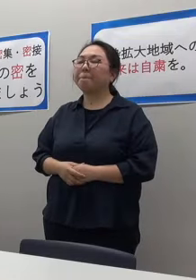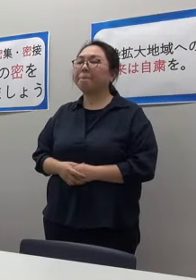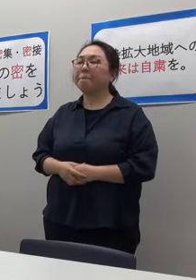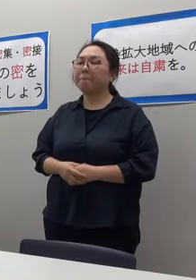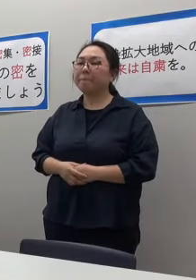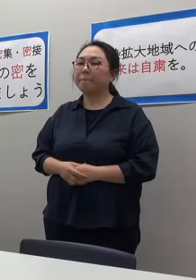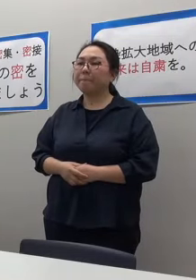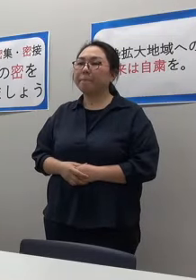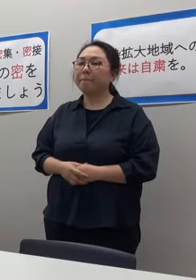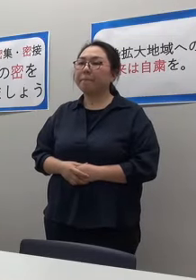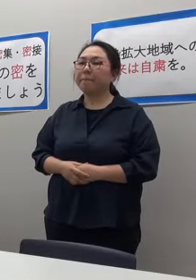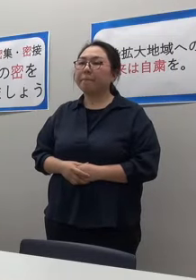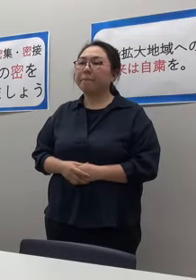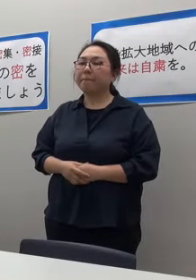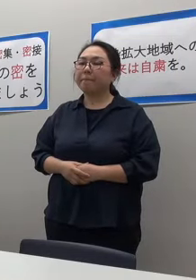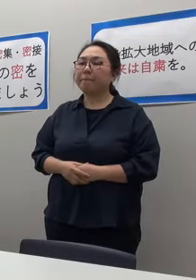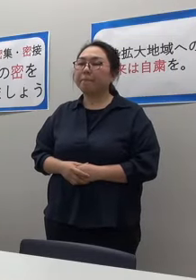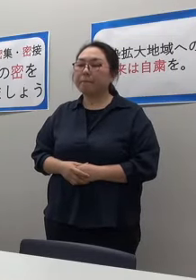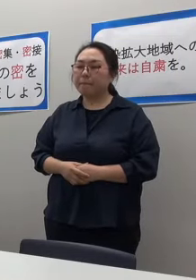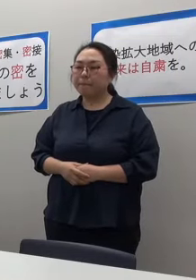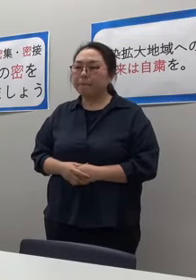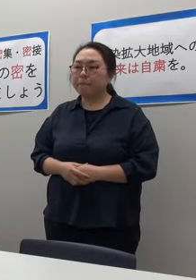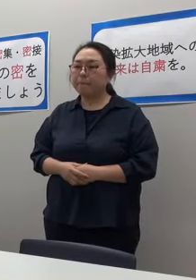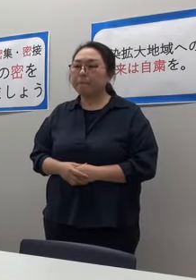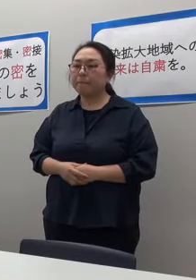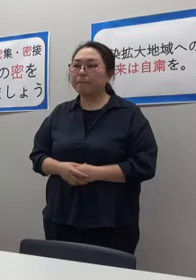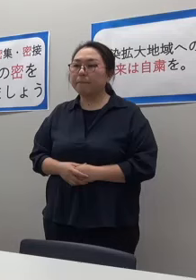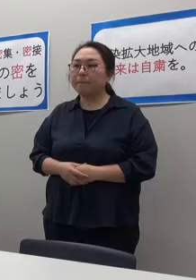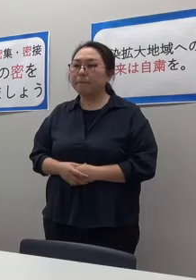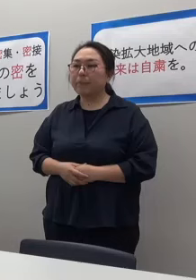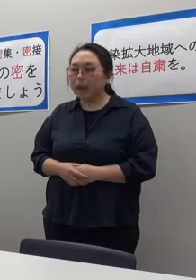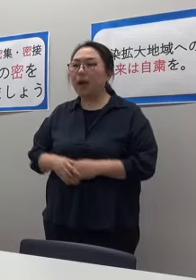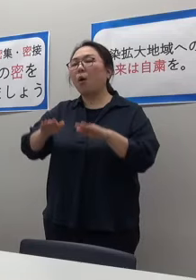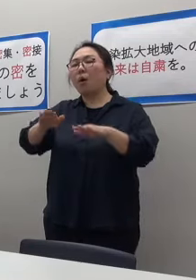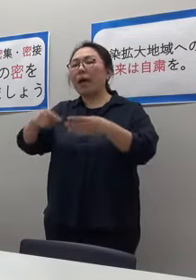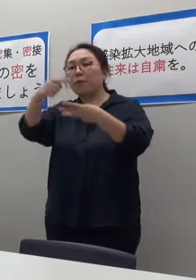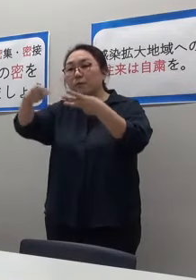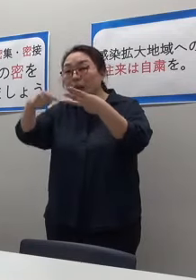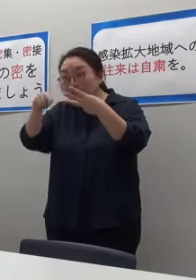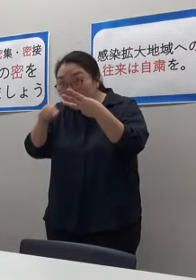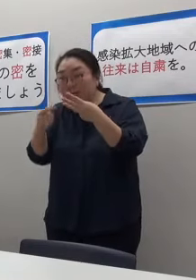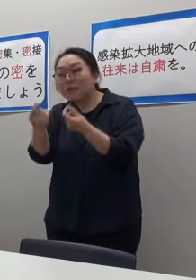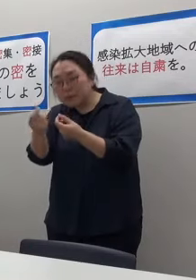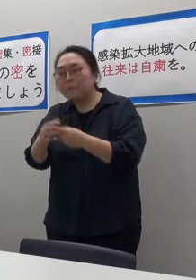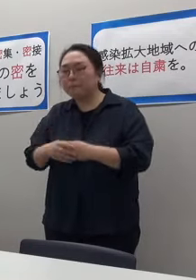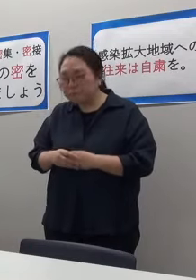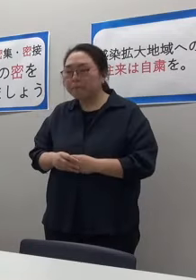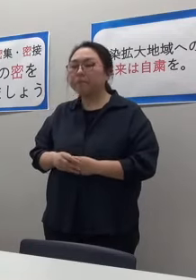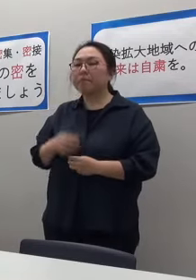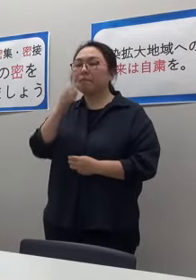か。はい、3例に関してですね、 はい、 ま